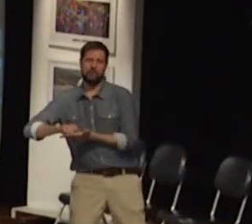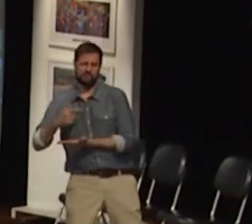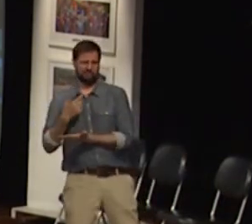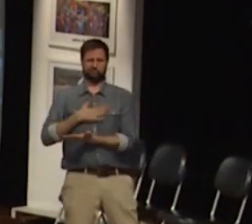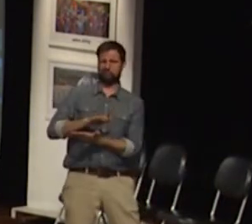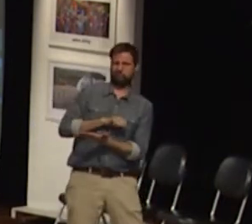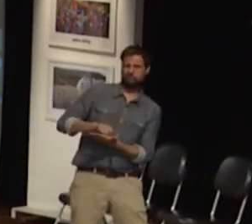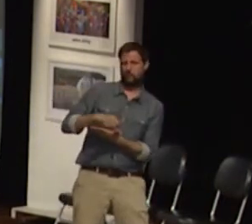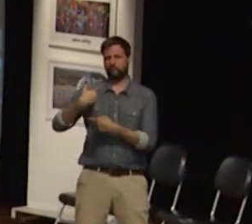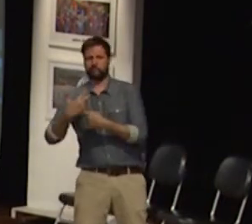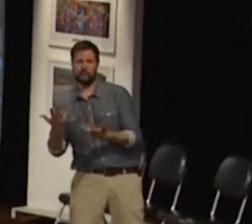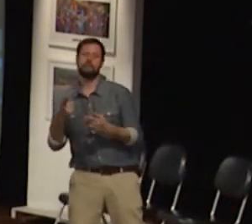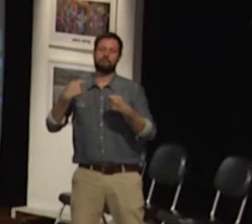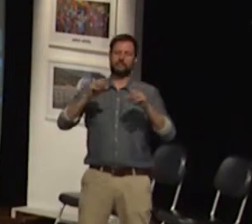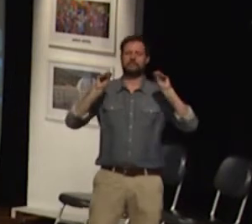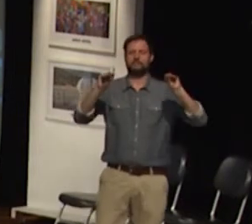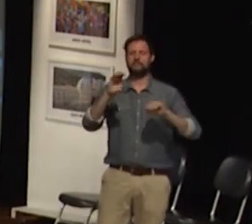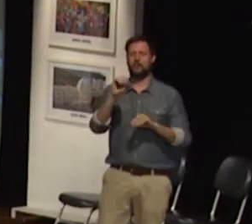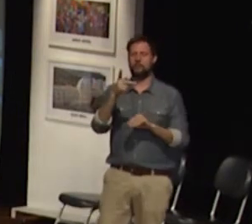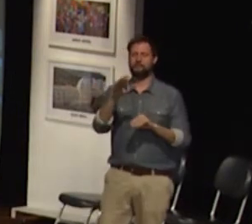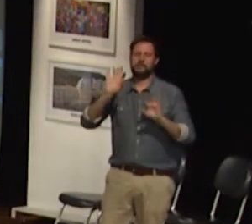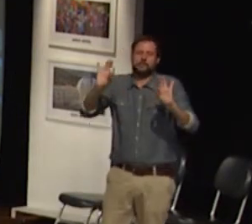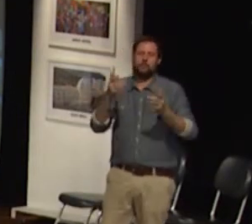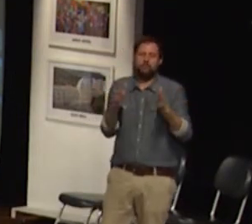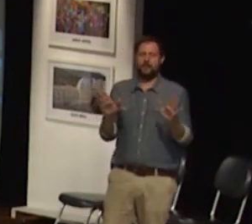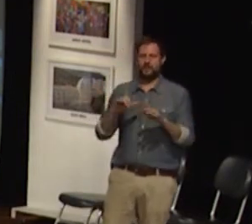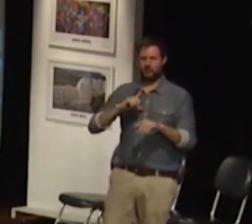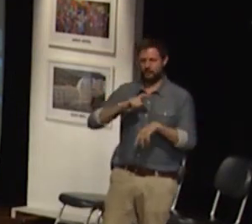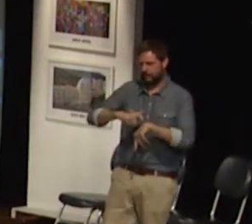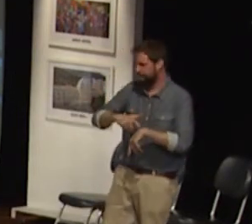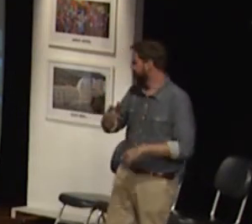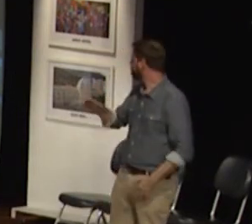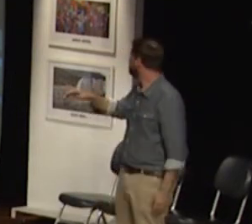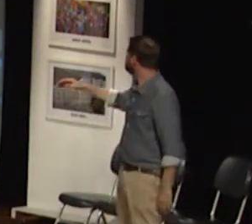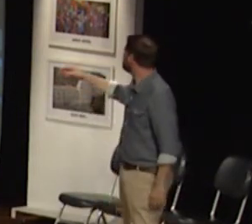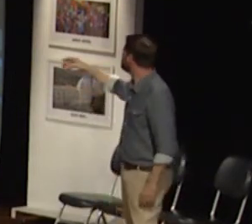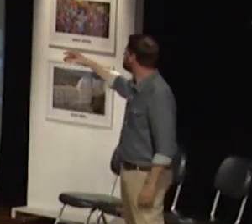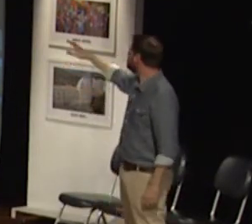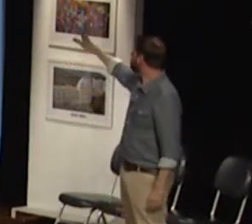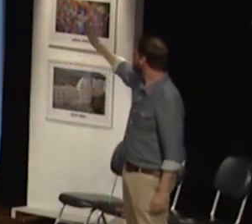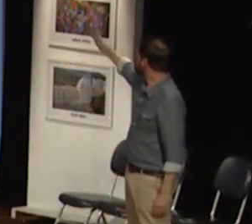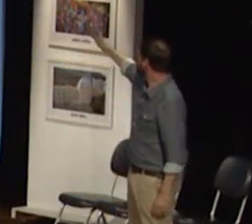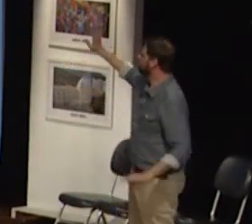tem opção, agora ele não tem opção. Então, isso é importante ter dentro do site do Enem, dentro das provas do